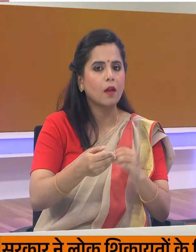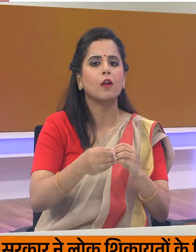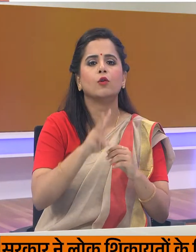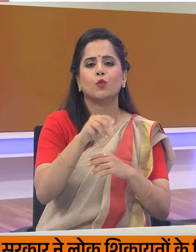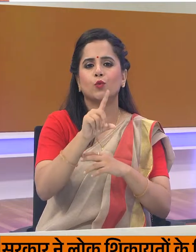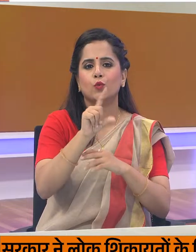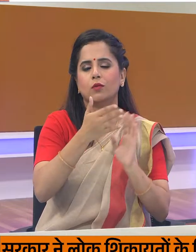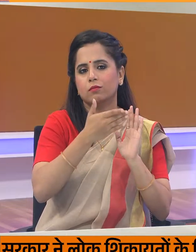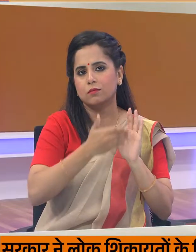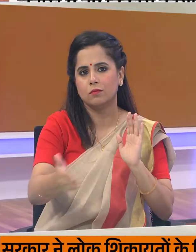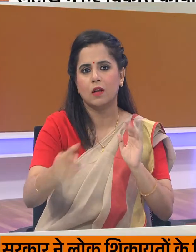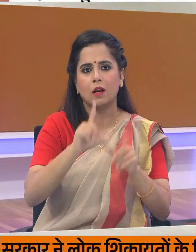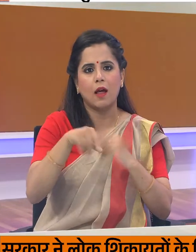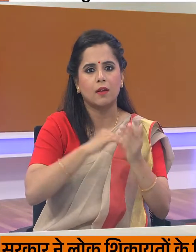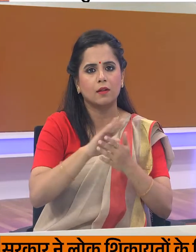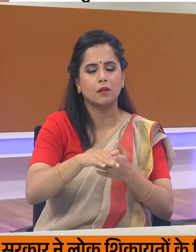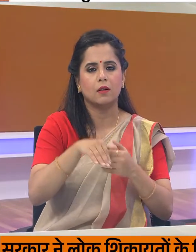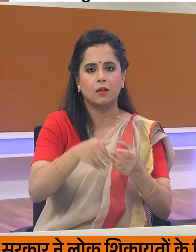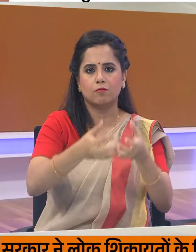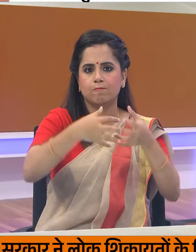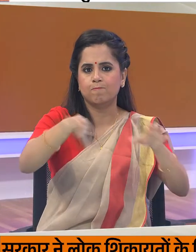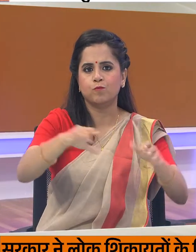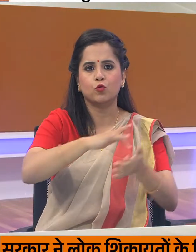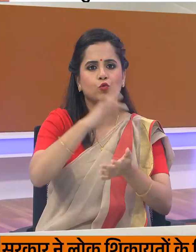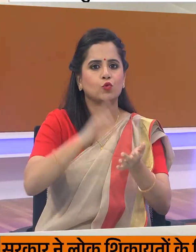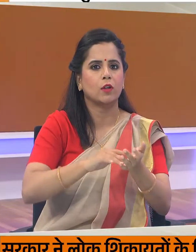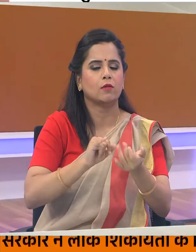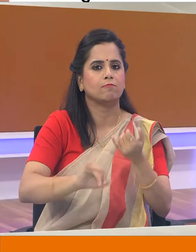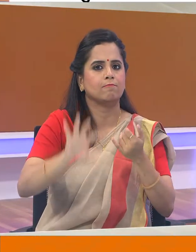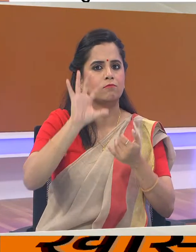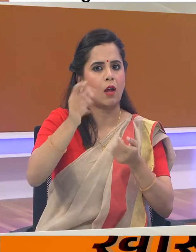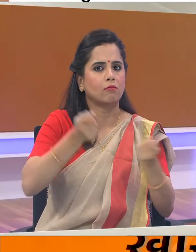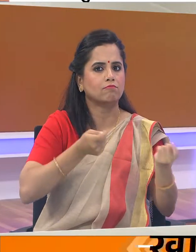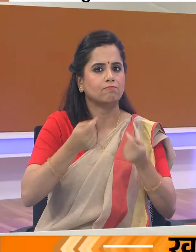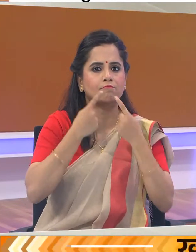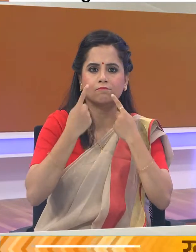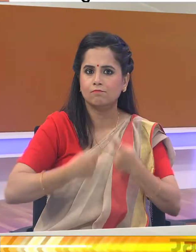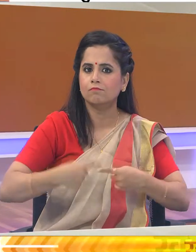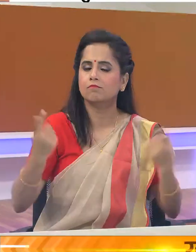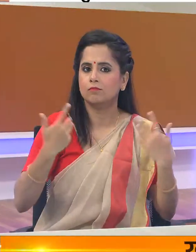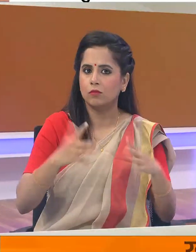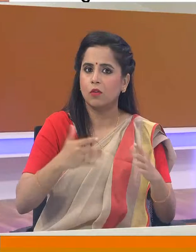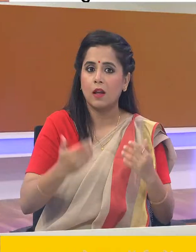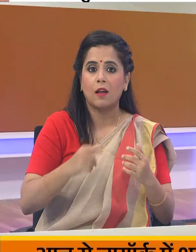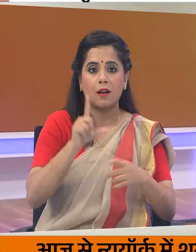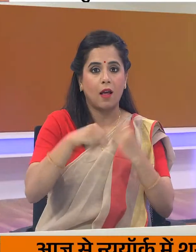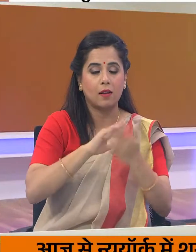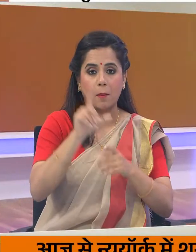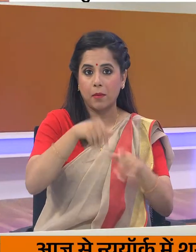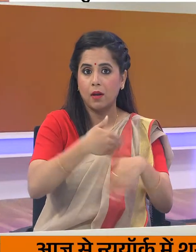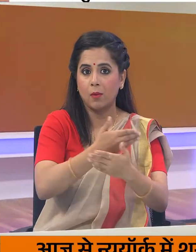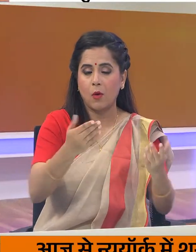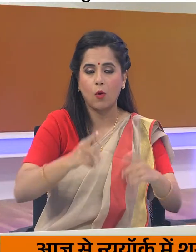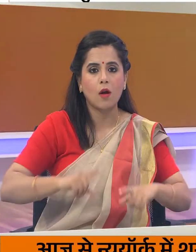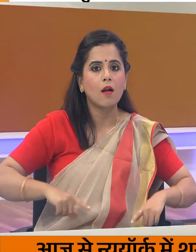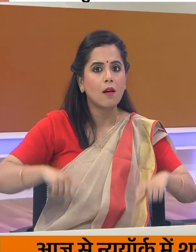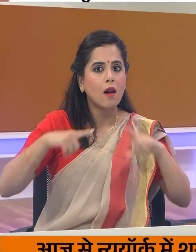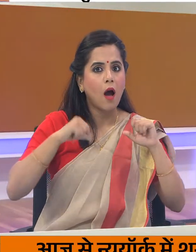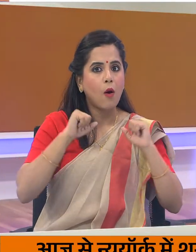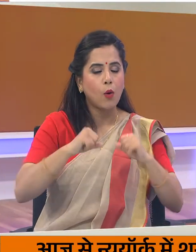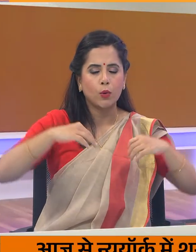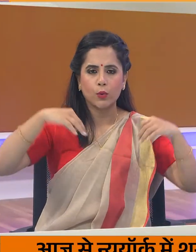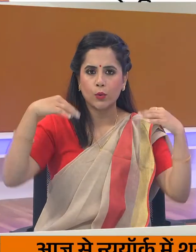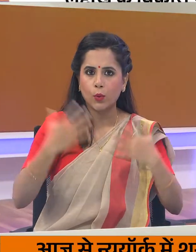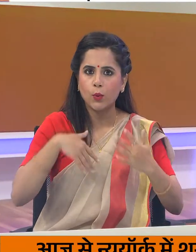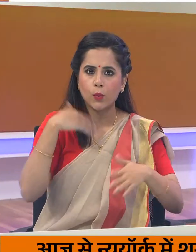से लद्दाख को अलग केंद्र शासित प्रदेश का दर्जा दिलवाया और लद्दाख के नागरिकों के जीवन को एक नई